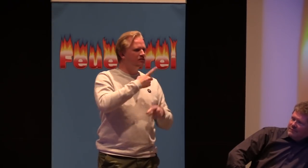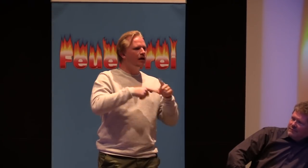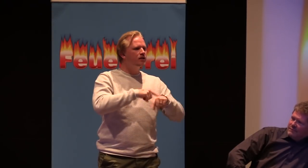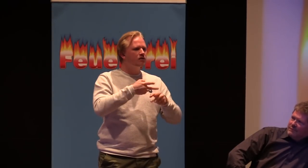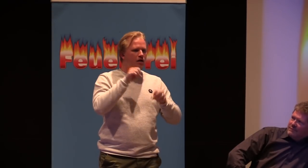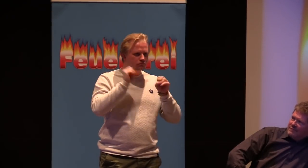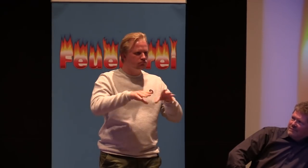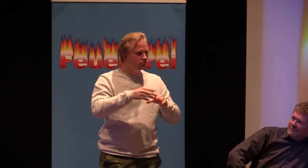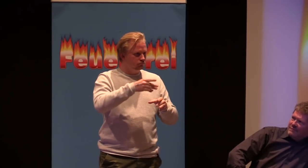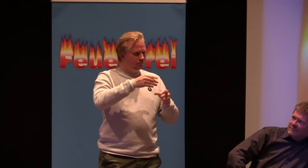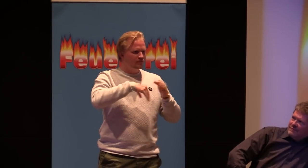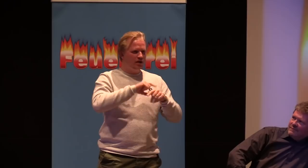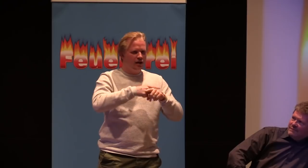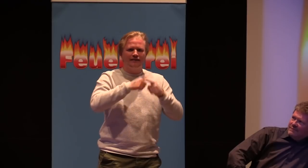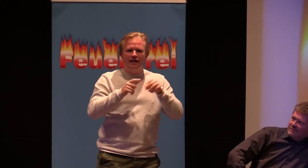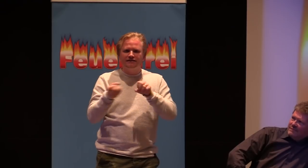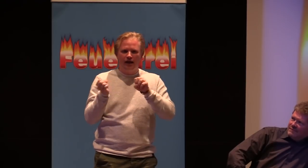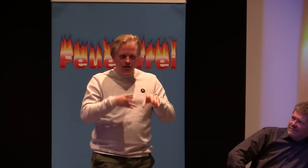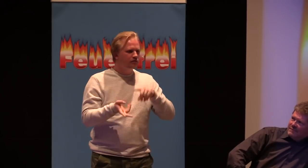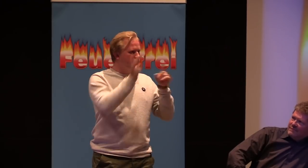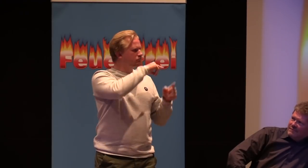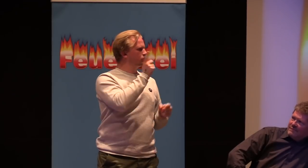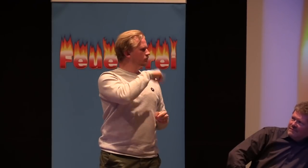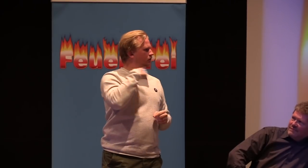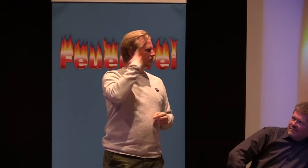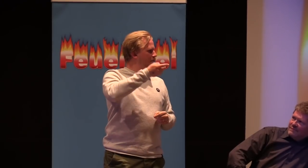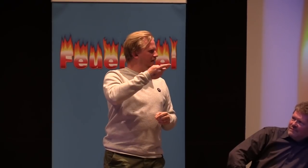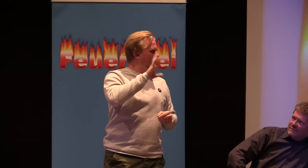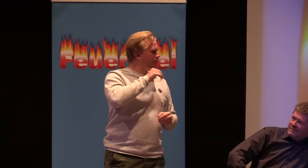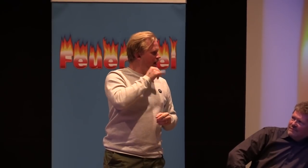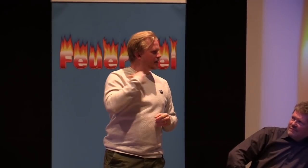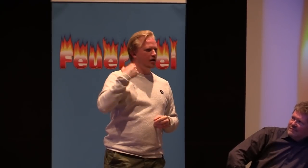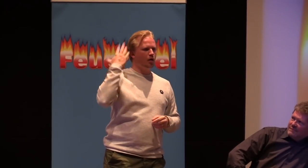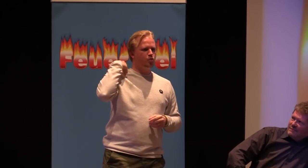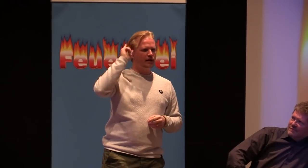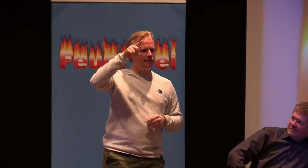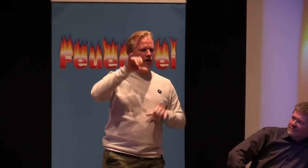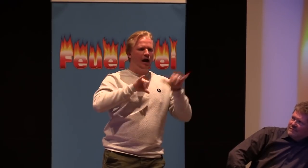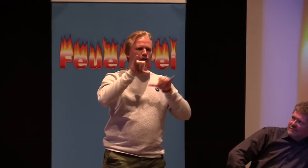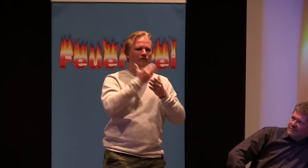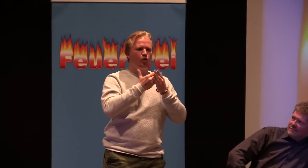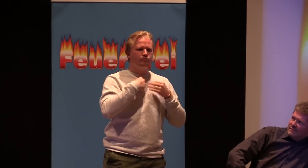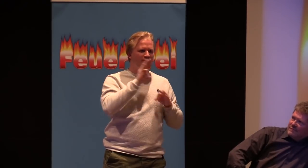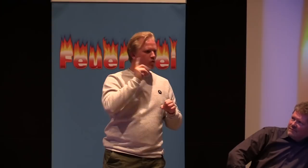Natürlich, klar, opfere ich meine Zeit sehr gerne dafür, aber merke, dass es mich persönlich stresst und auch